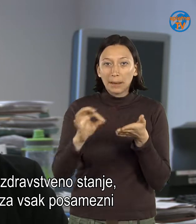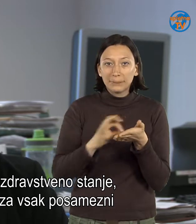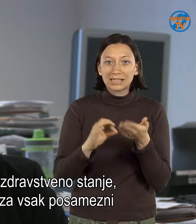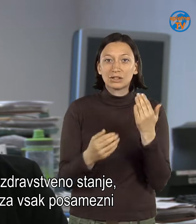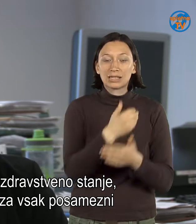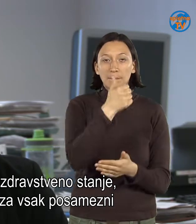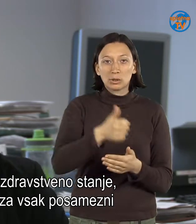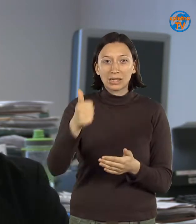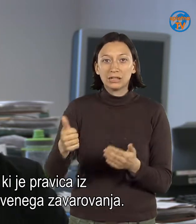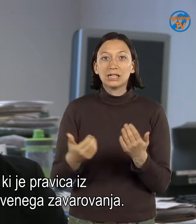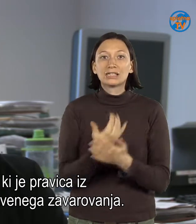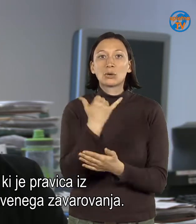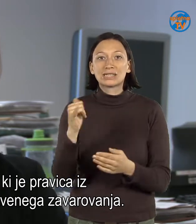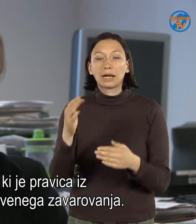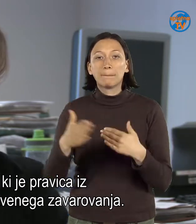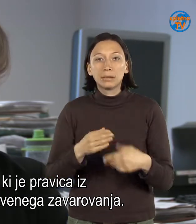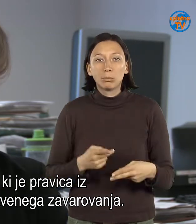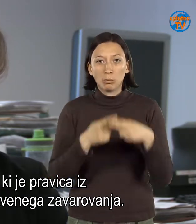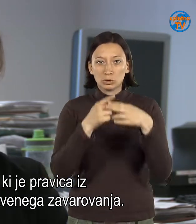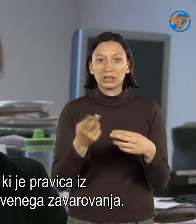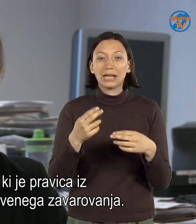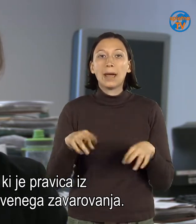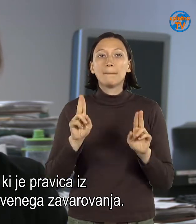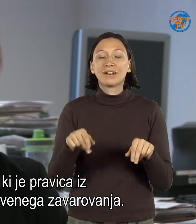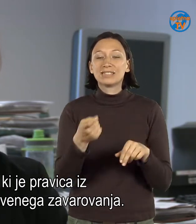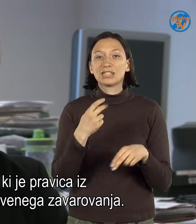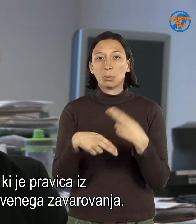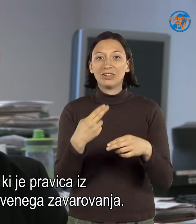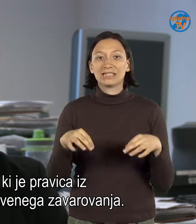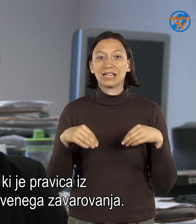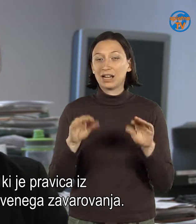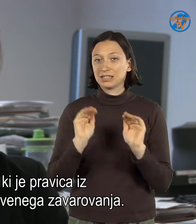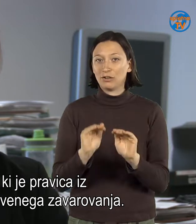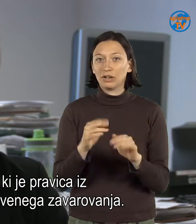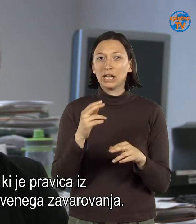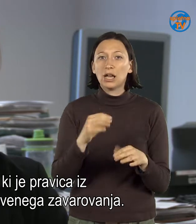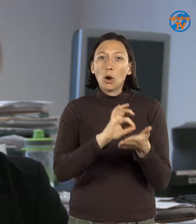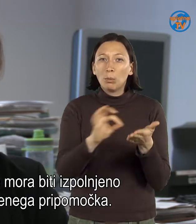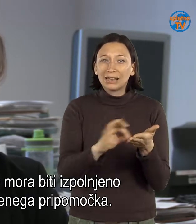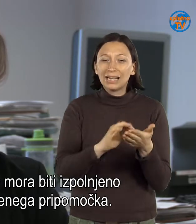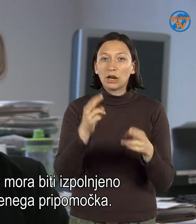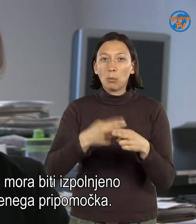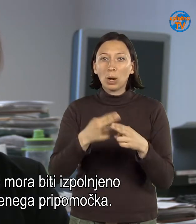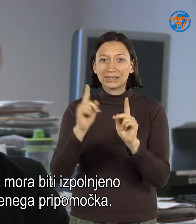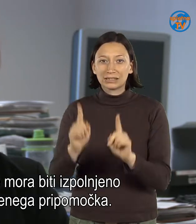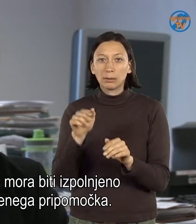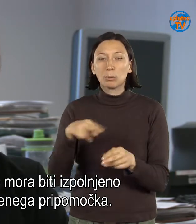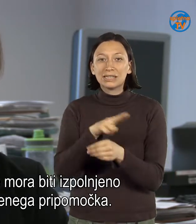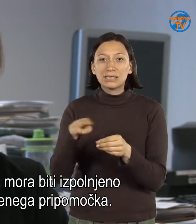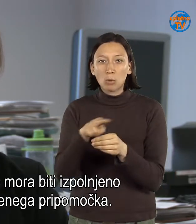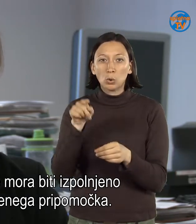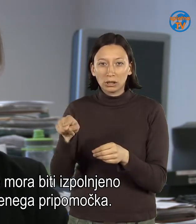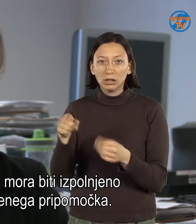opredeljeno za posamezne, za vsak pripomoček, ki je pravica iz obveznega zavarovanja, je opredeljeno bolezensko stanje, ki mora